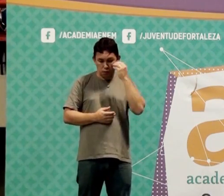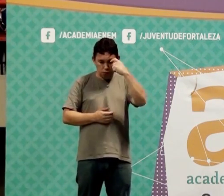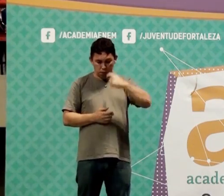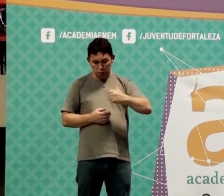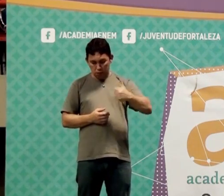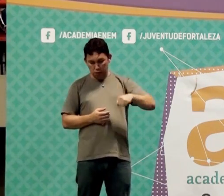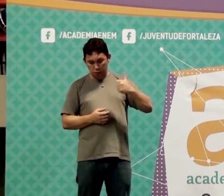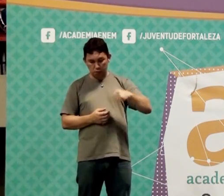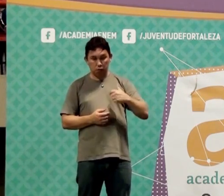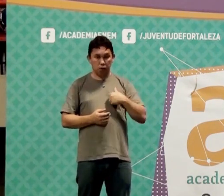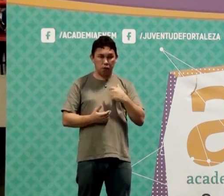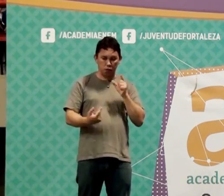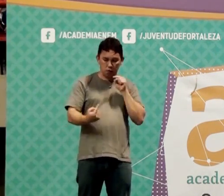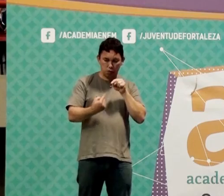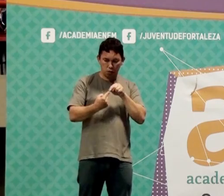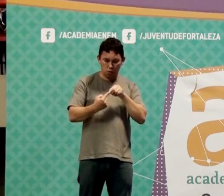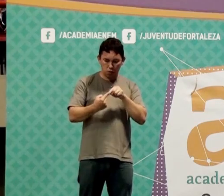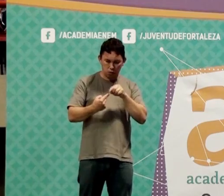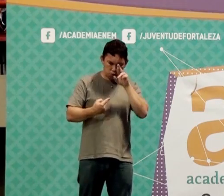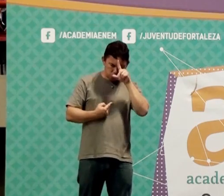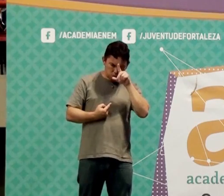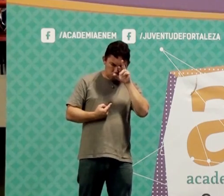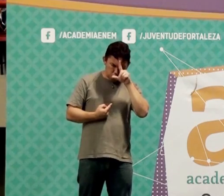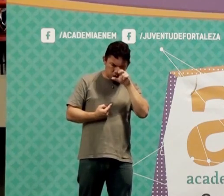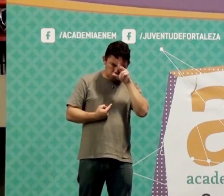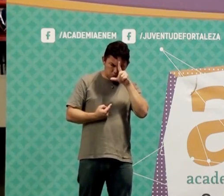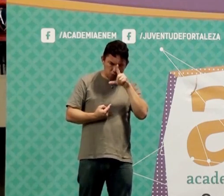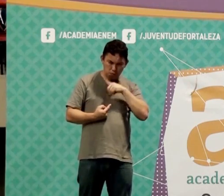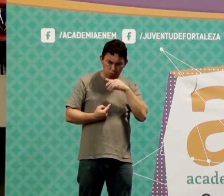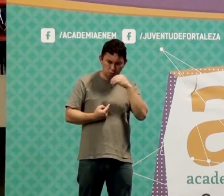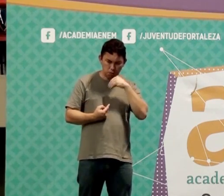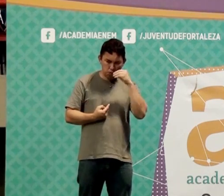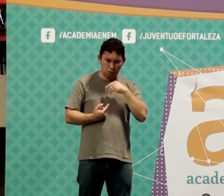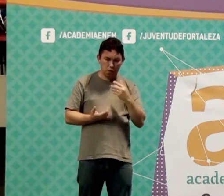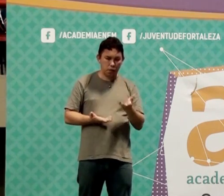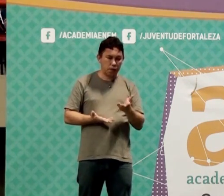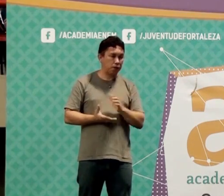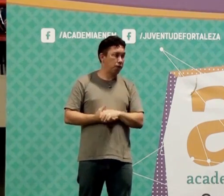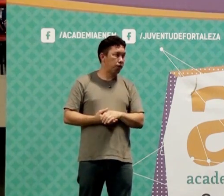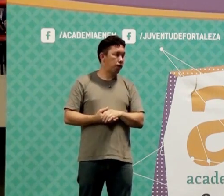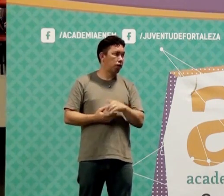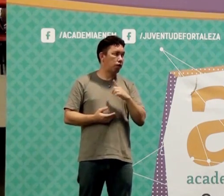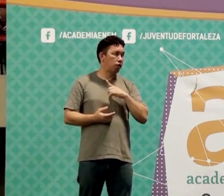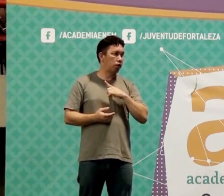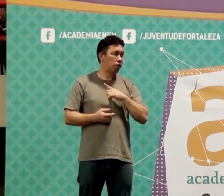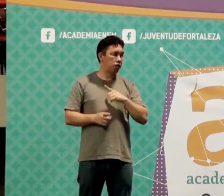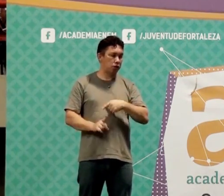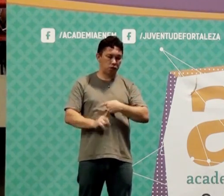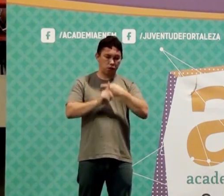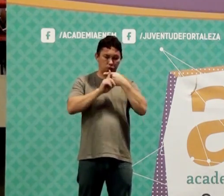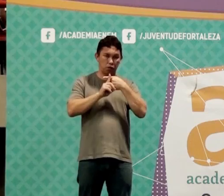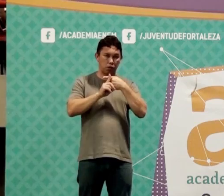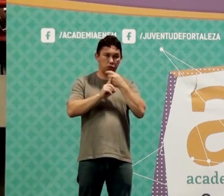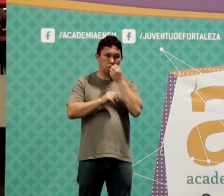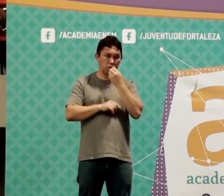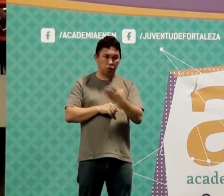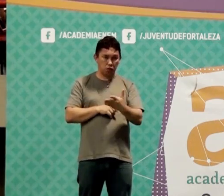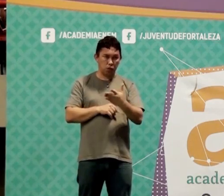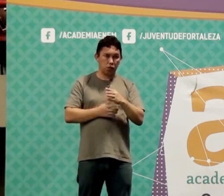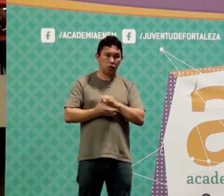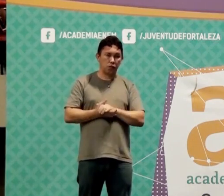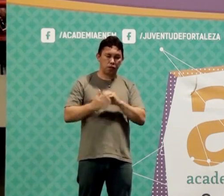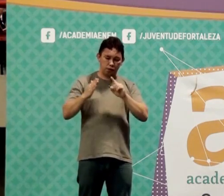judeus, no que foi rigorosamente obedecida. Toda vez que ele vai fazendo a questão, a gente está aqui para ajudar vocês. Vocês